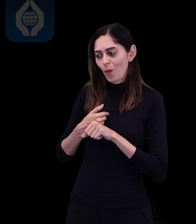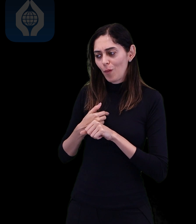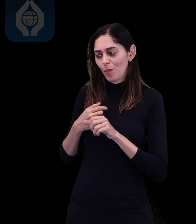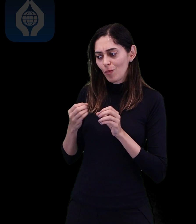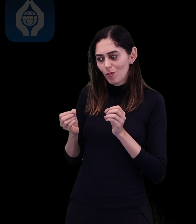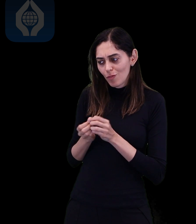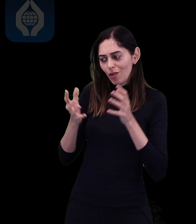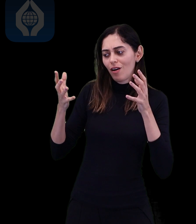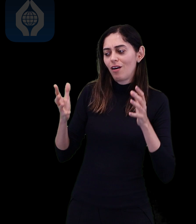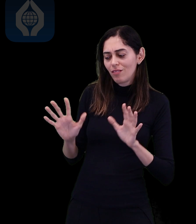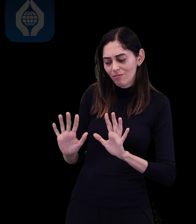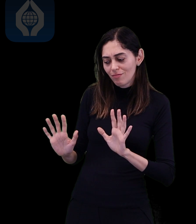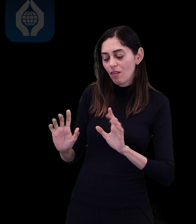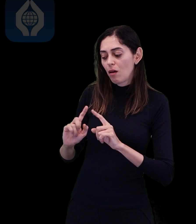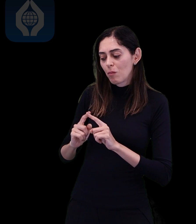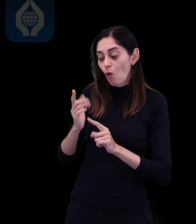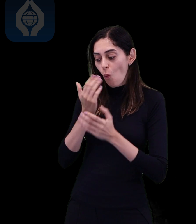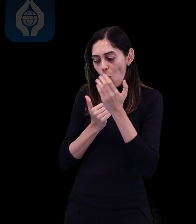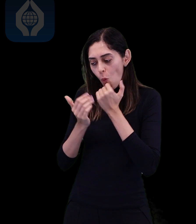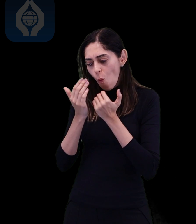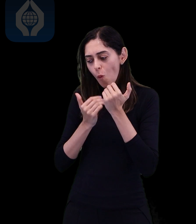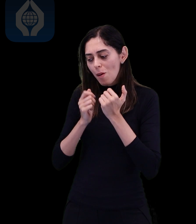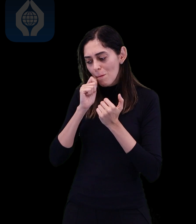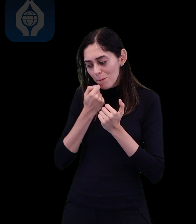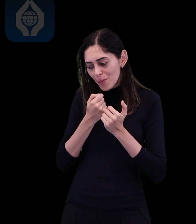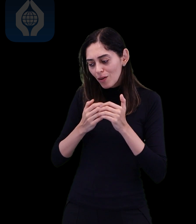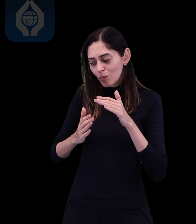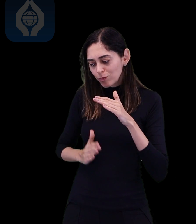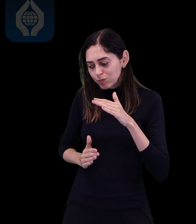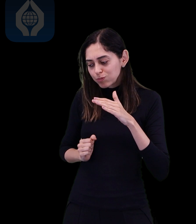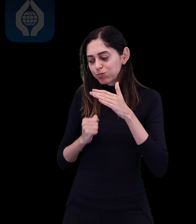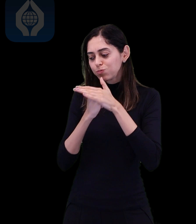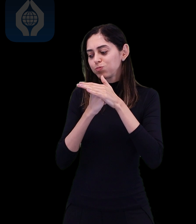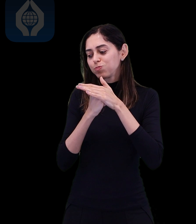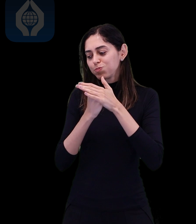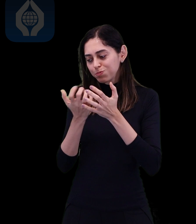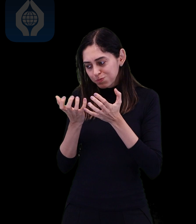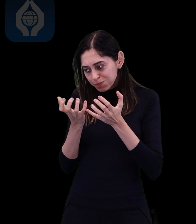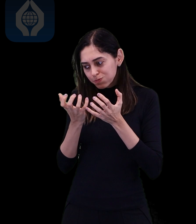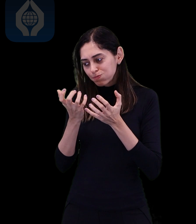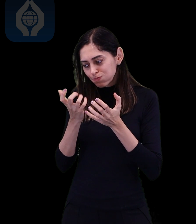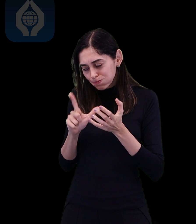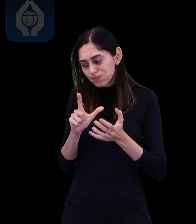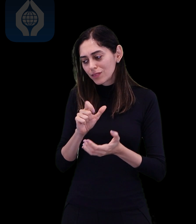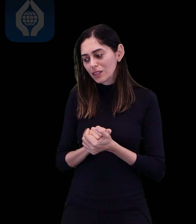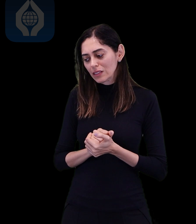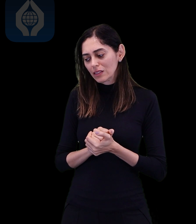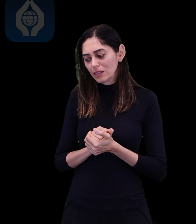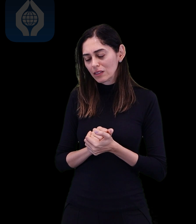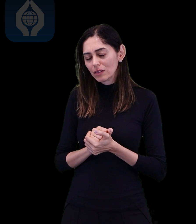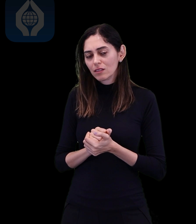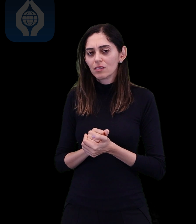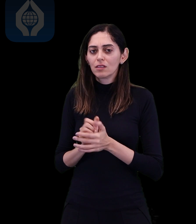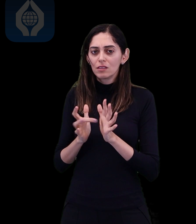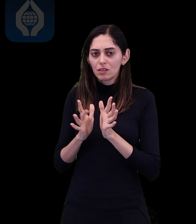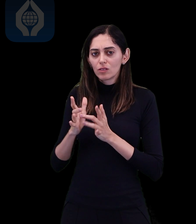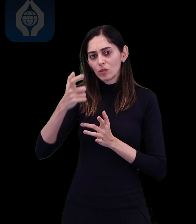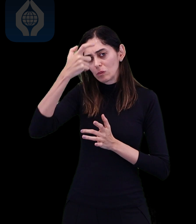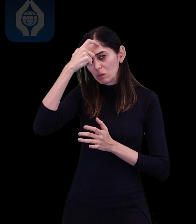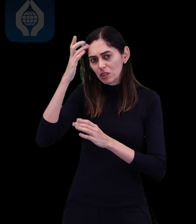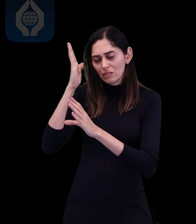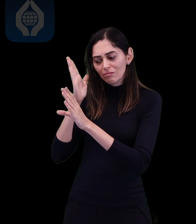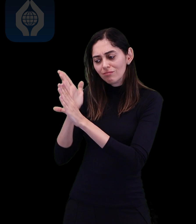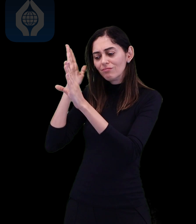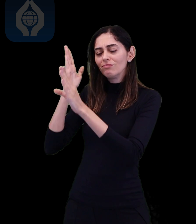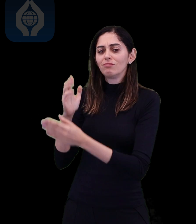os sinais milagrosos, mas porque comeram os pães e ficaram satisfeitos. Jesus conhecia